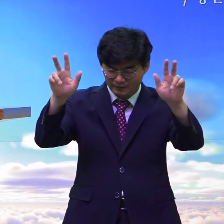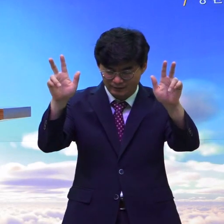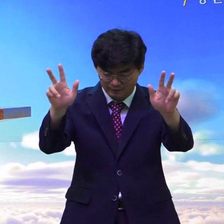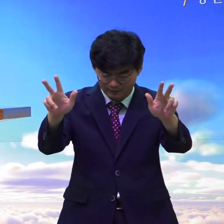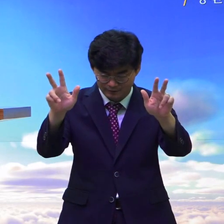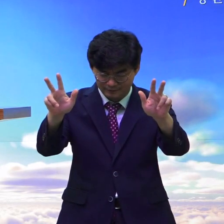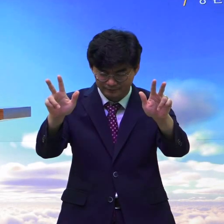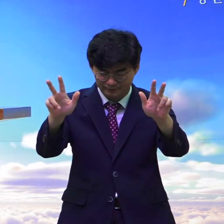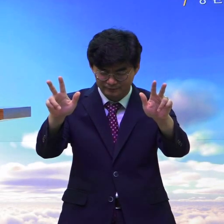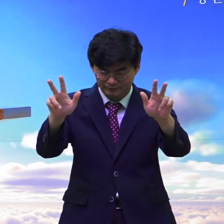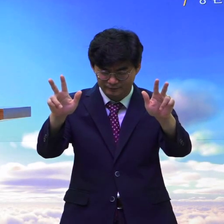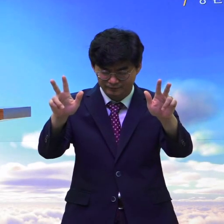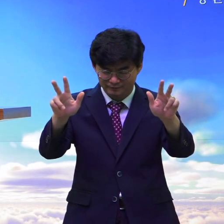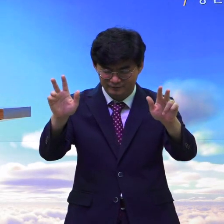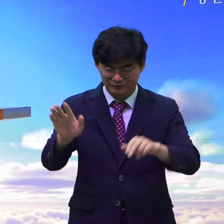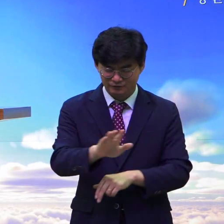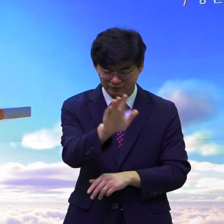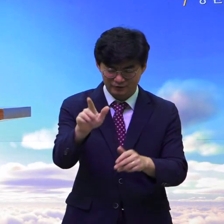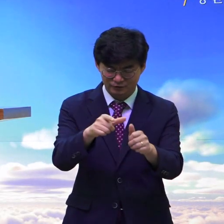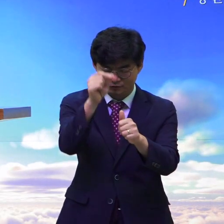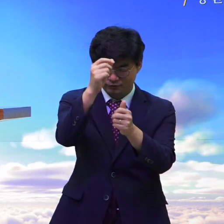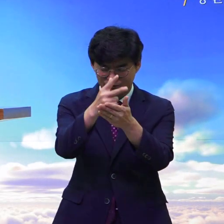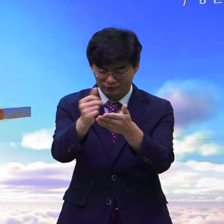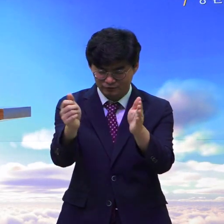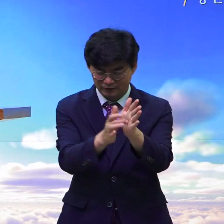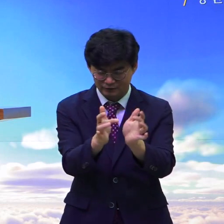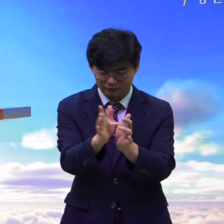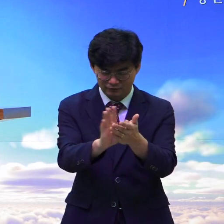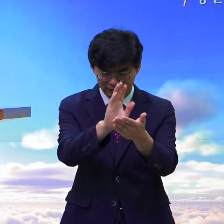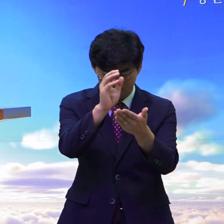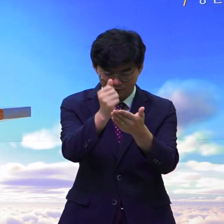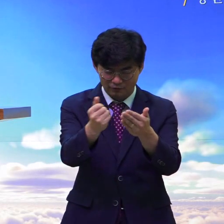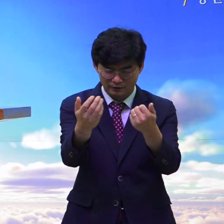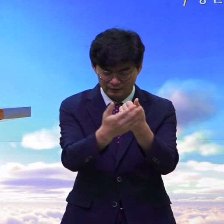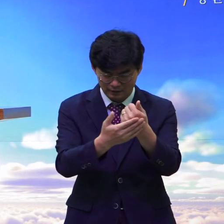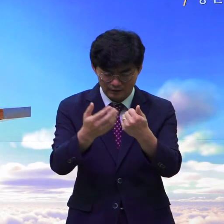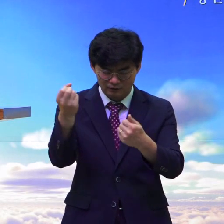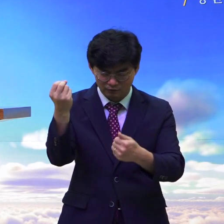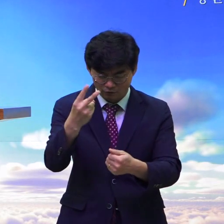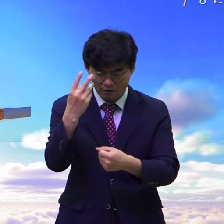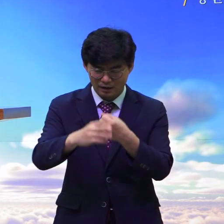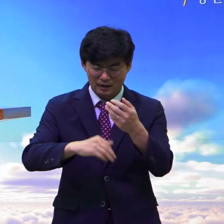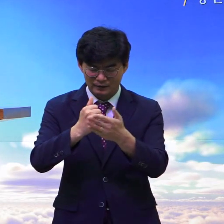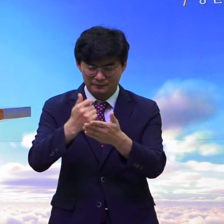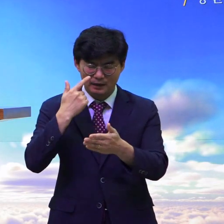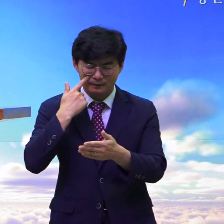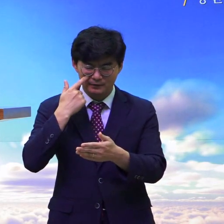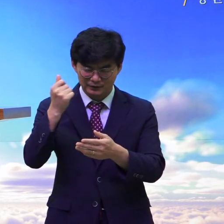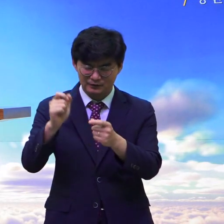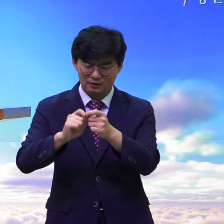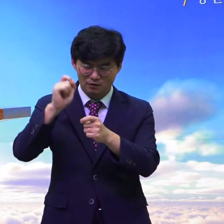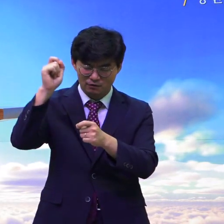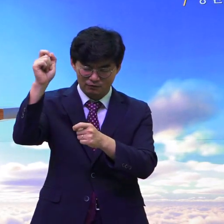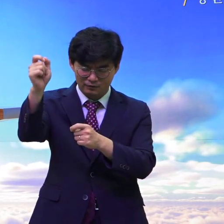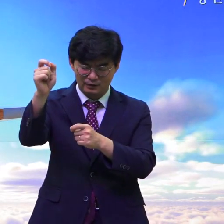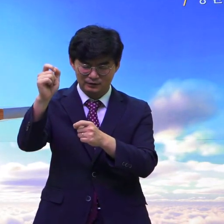이제는 우리 구주 예수 그리스도의 은혜와 하나님 아버지의